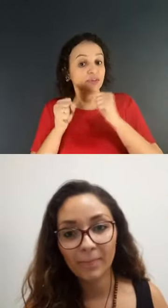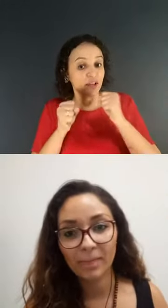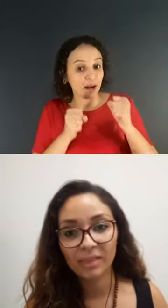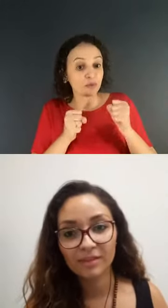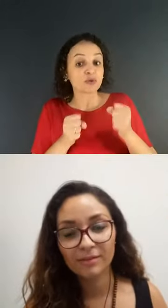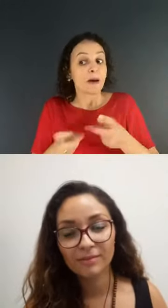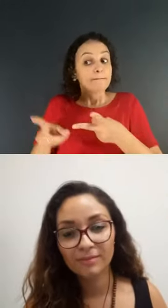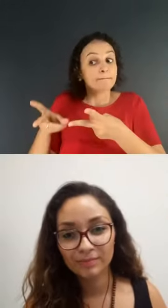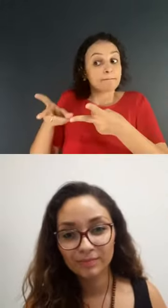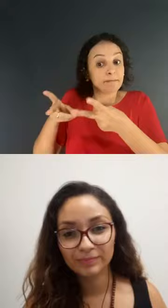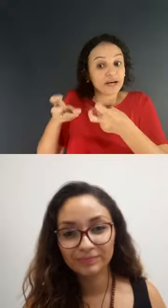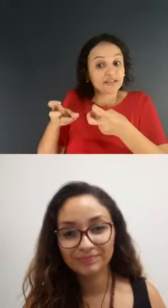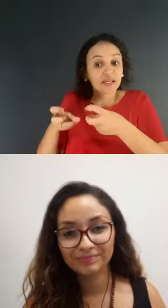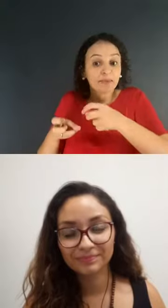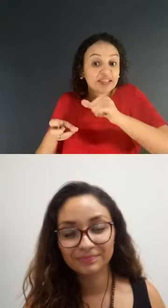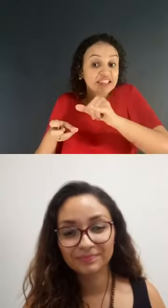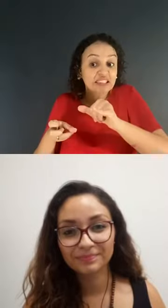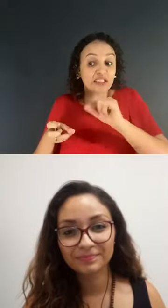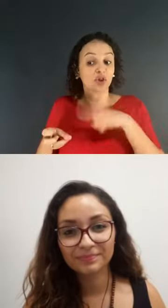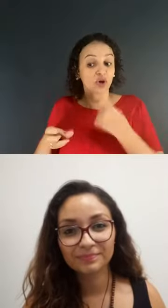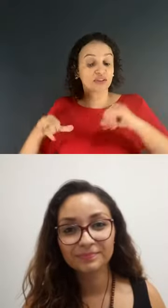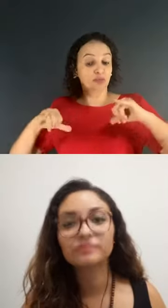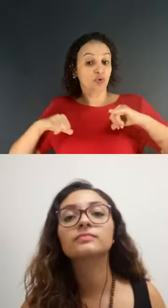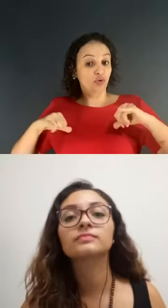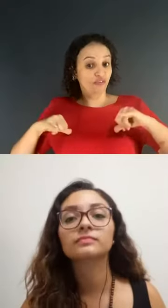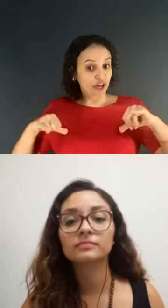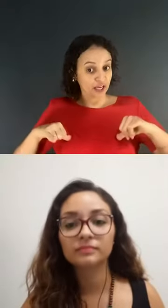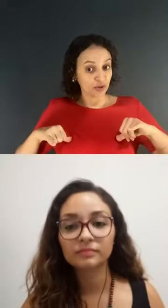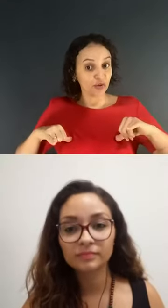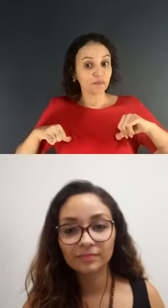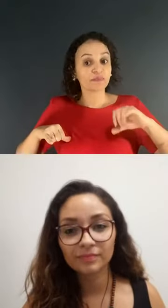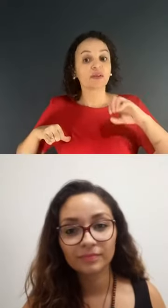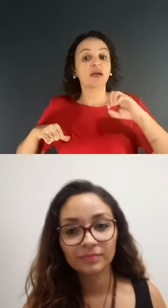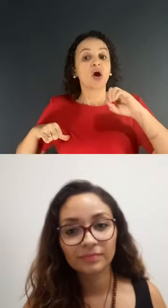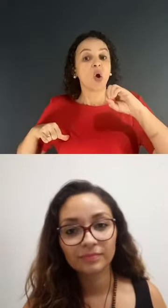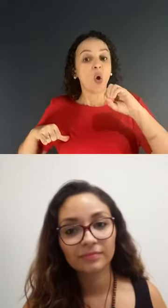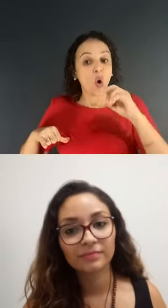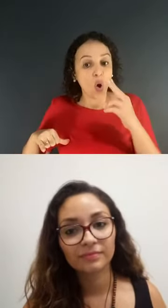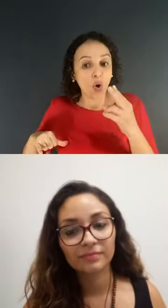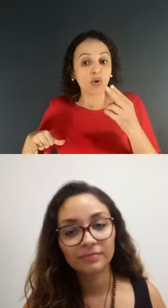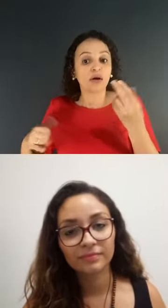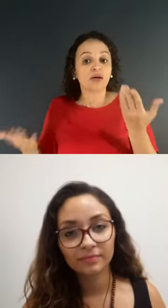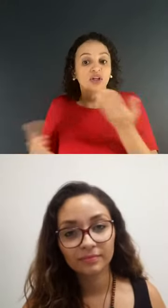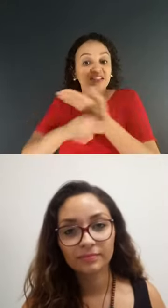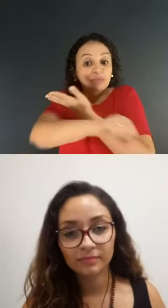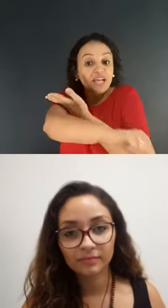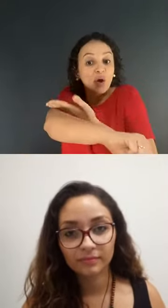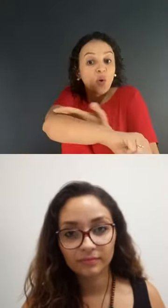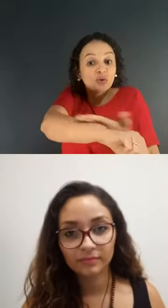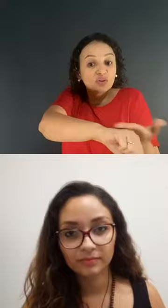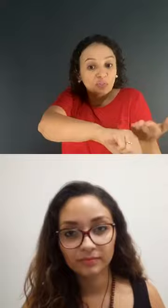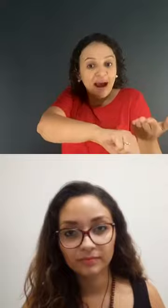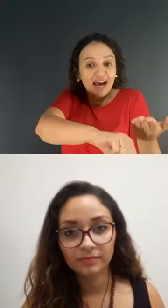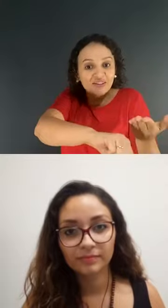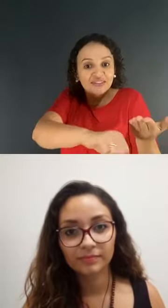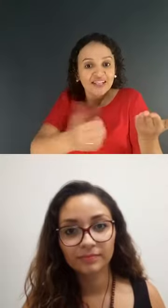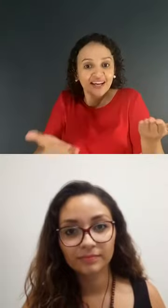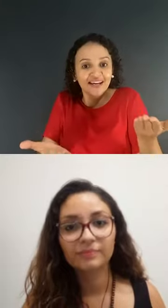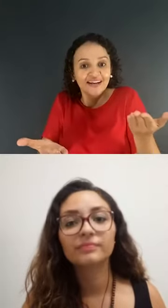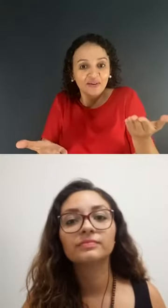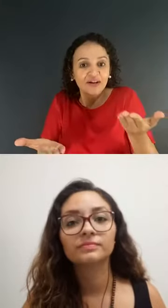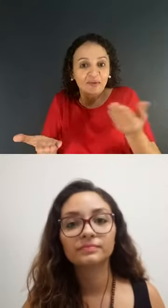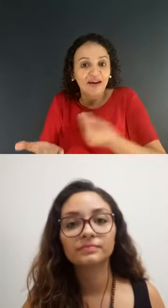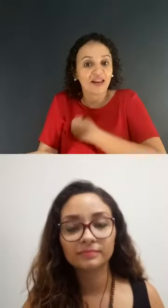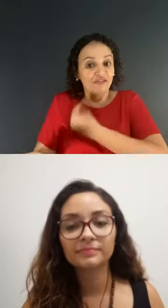nós podemos perceber se nós estamos sofrendo ou nós estamos acostumados,